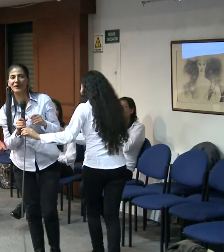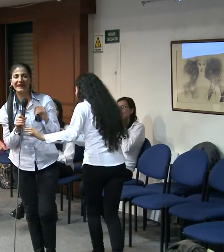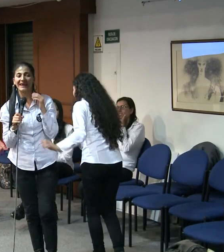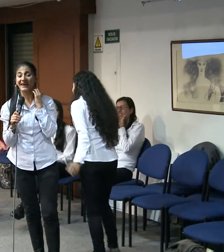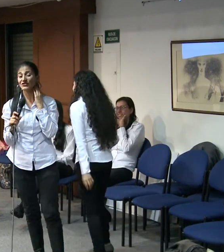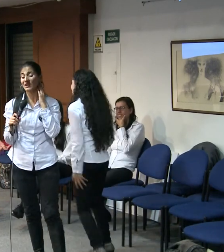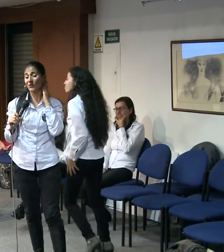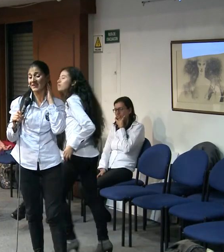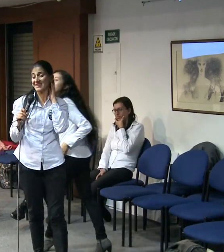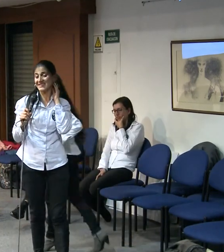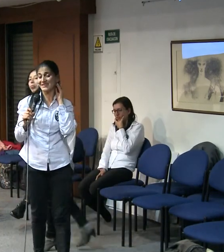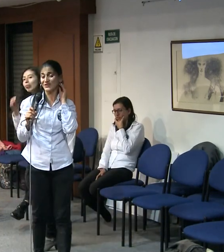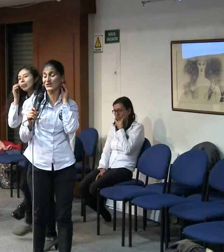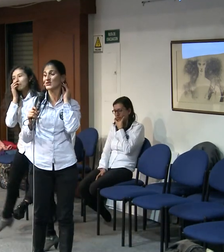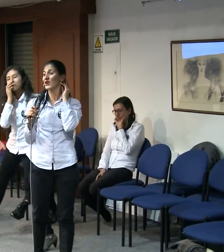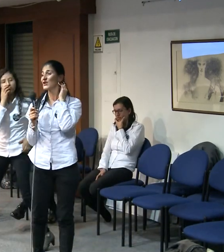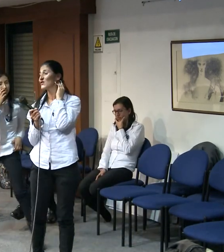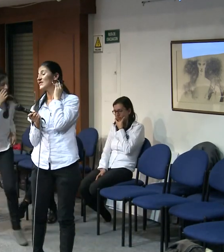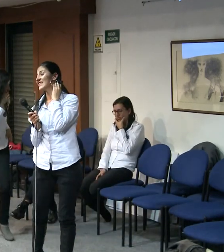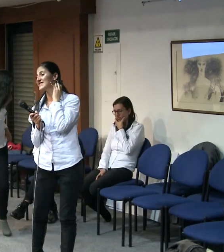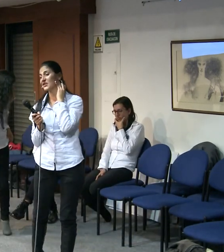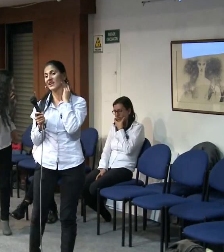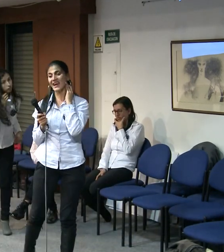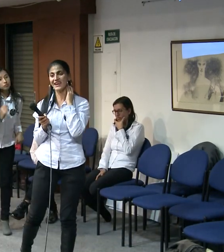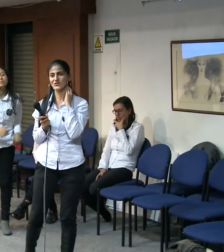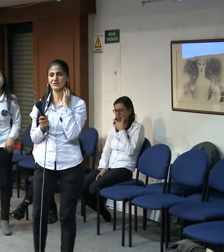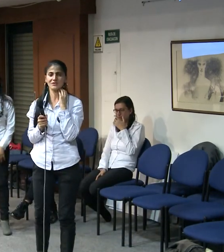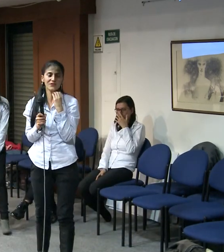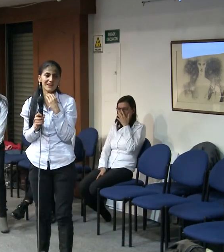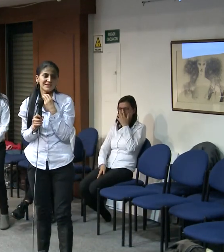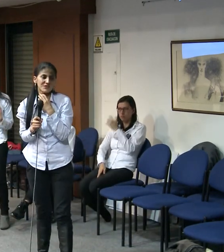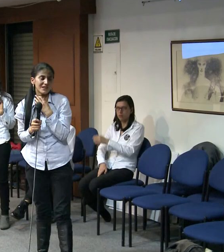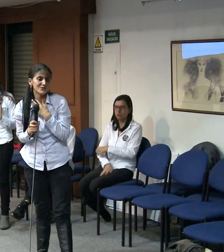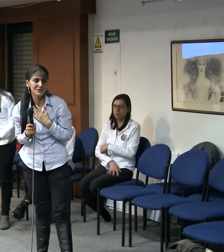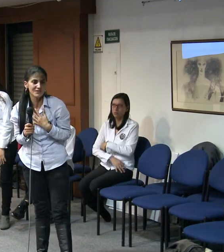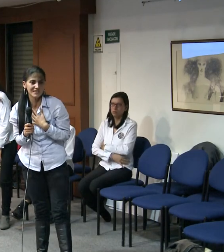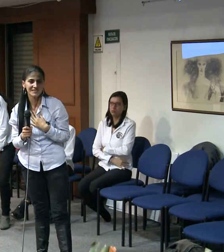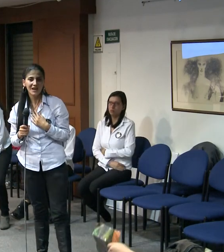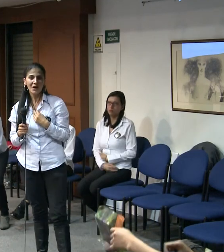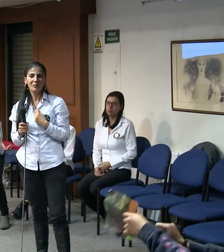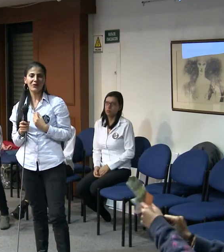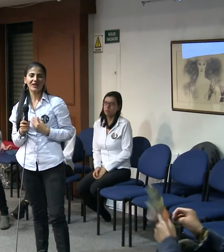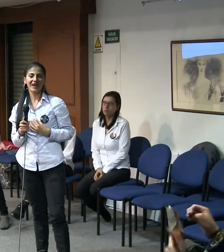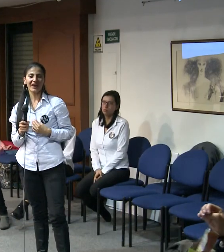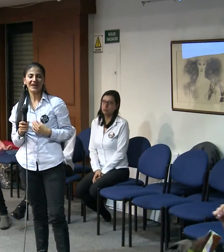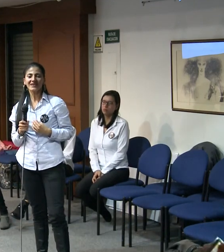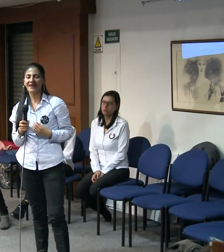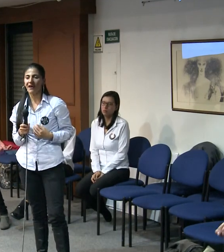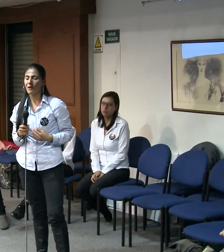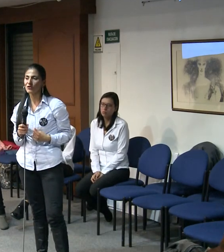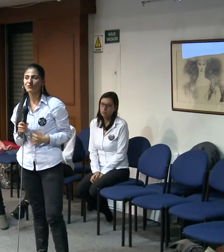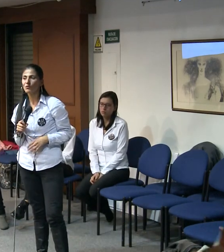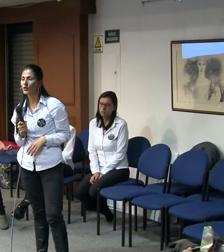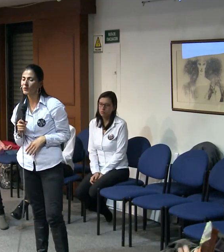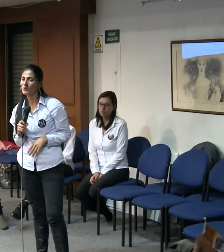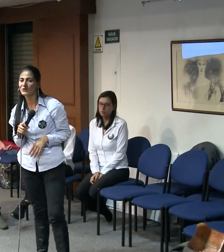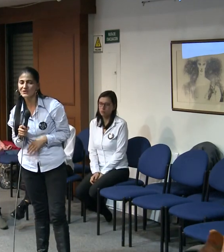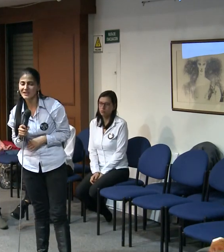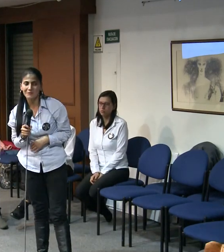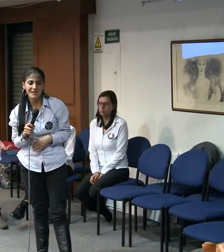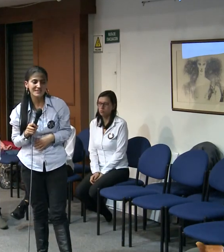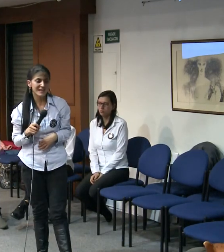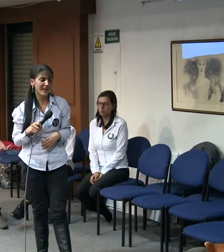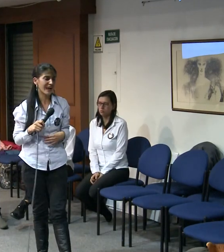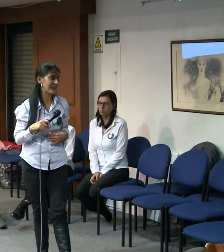No, y mira que esos lenguajes artísticos no solo los fortalecieron a ellos, nos fortalecieron a nosotras, porque llegábamos muy, pero